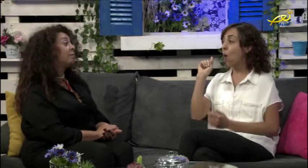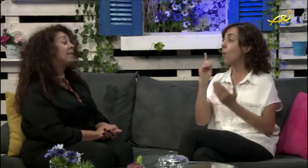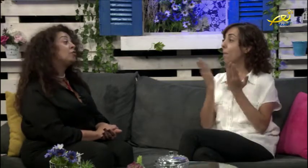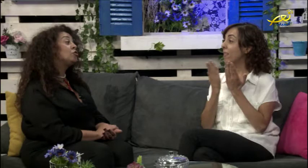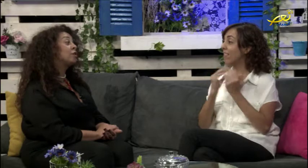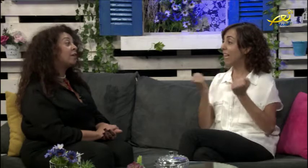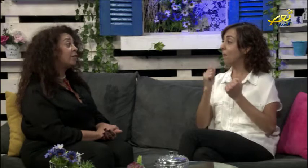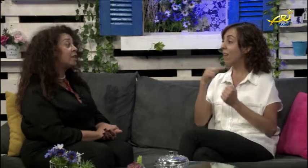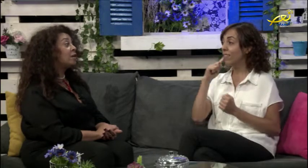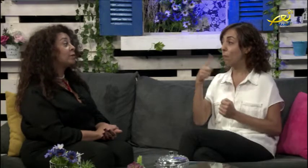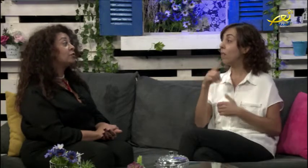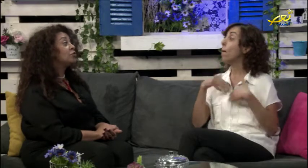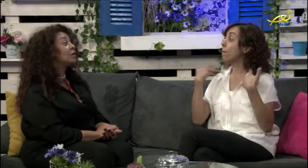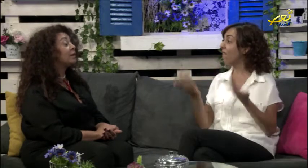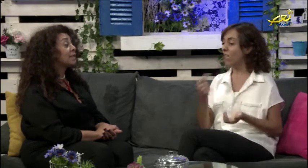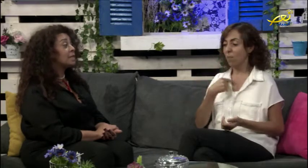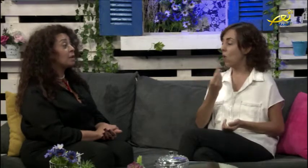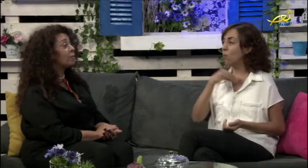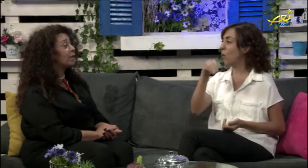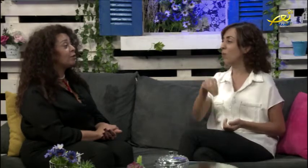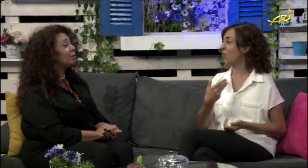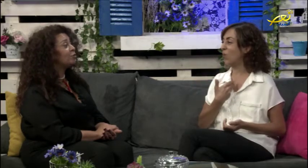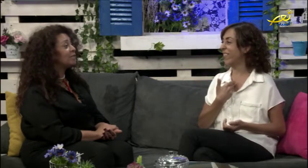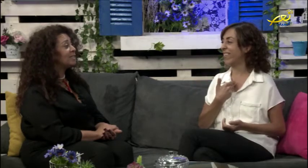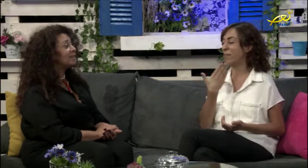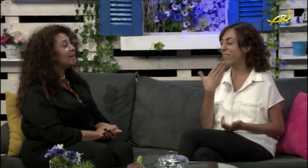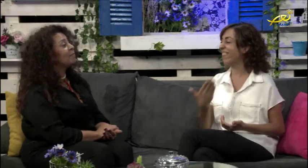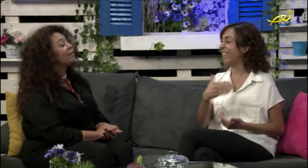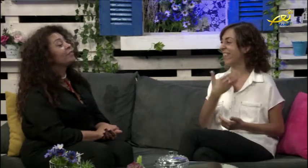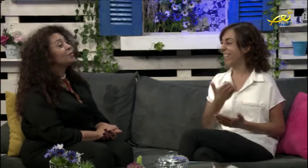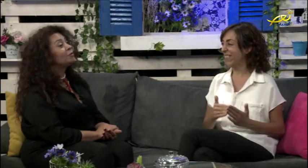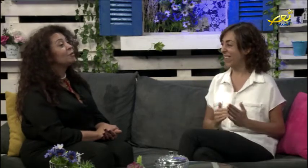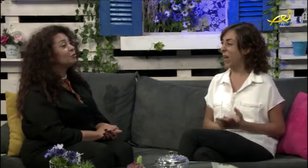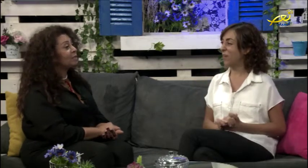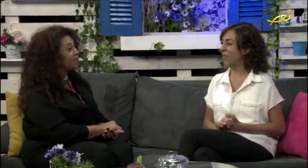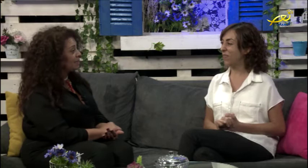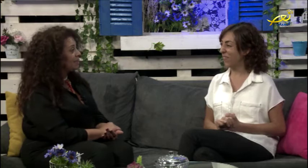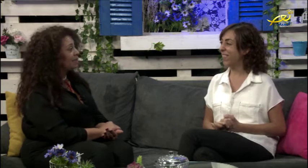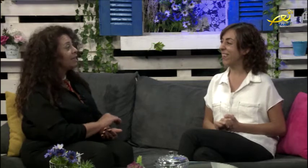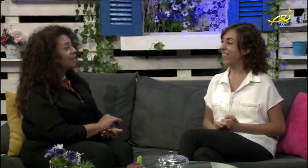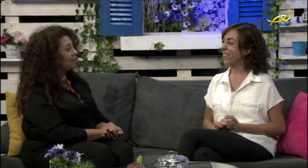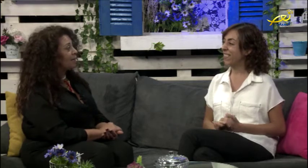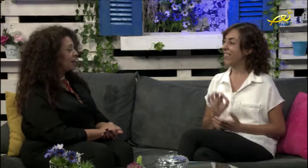بدها تشكر هالفريق وبدها تشكر المدرسة، لو ما كانوا موجودين ما كان فيها تكون موجودة بهيدي المرحلة.